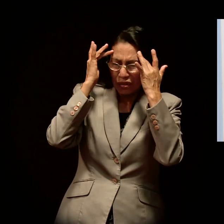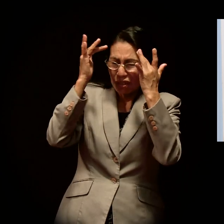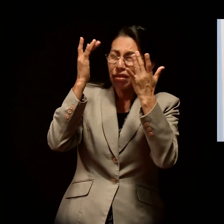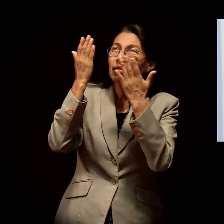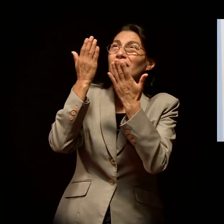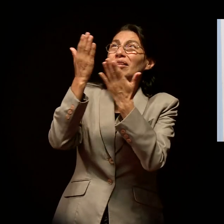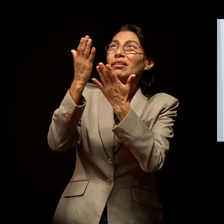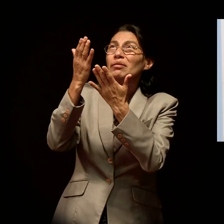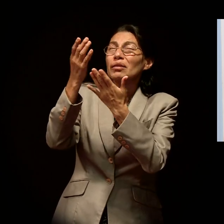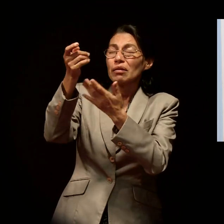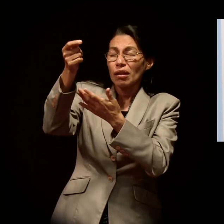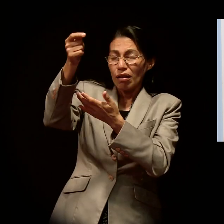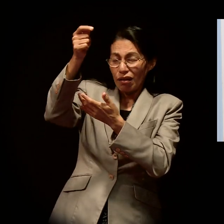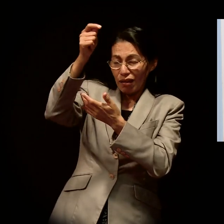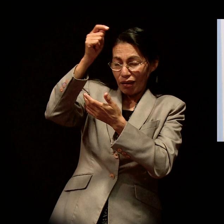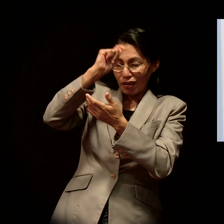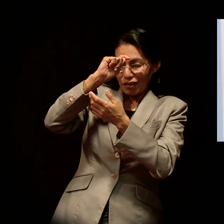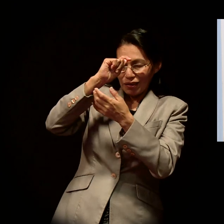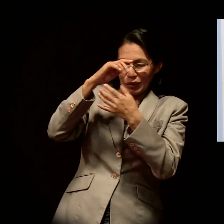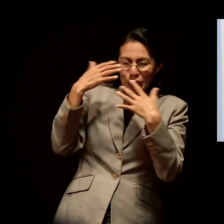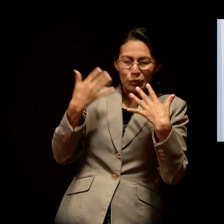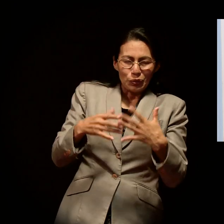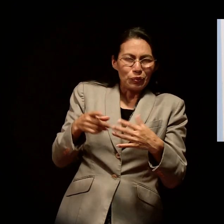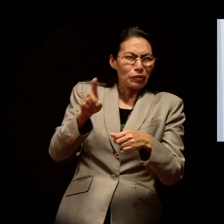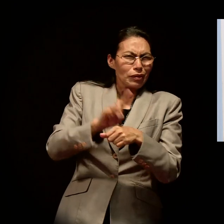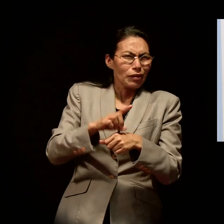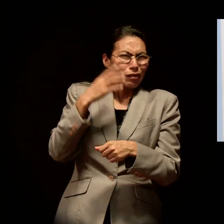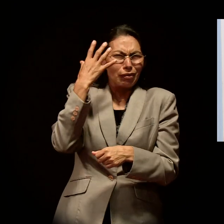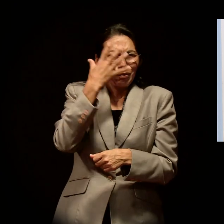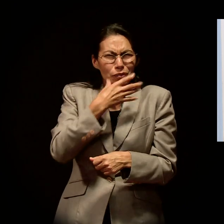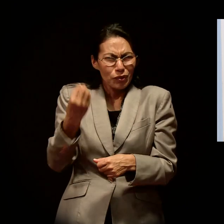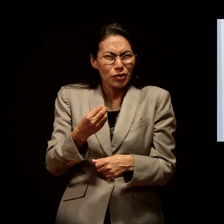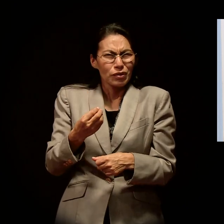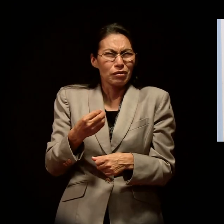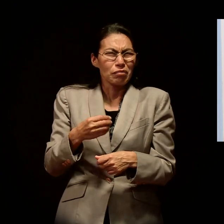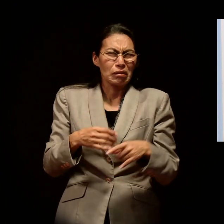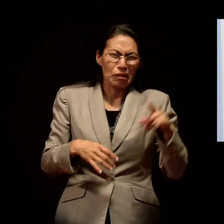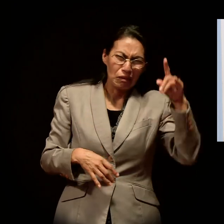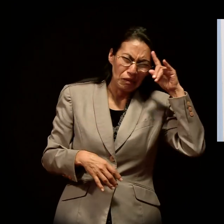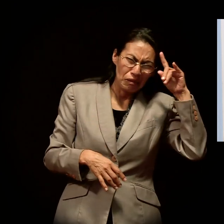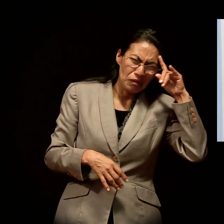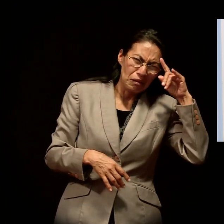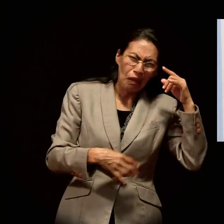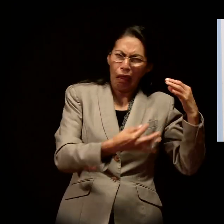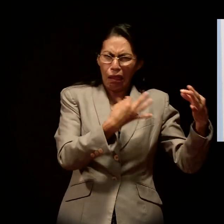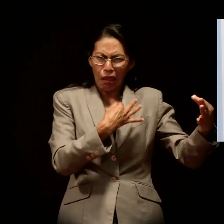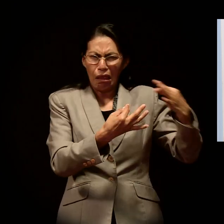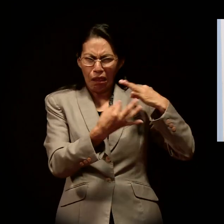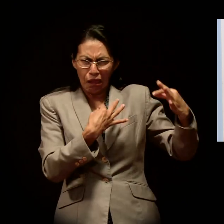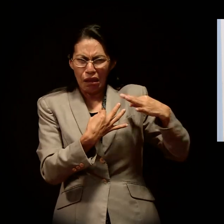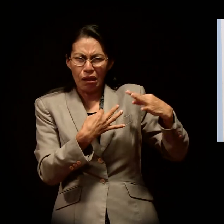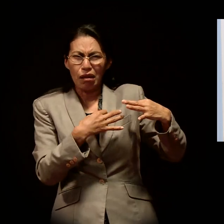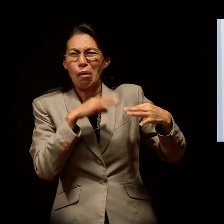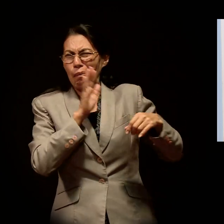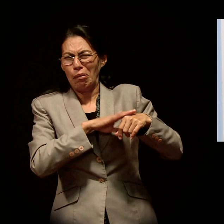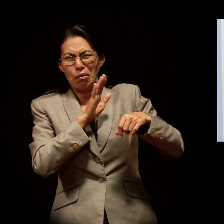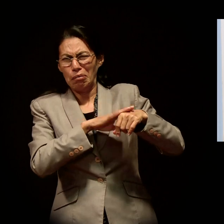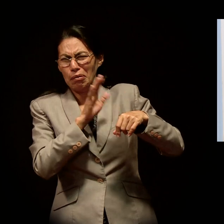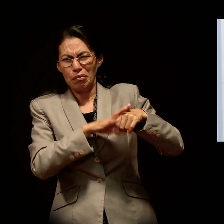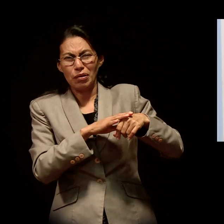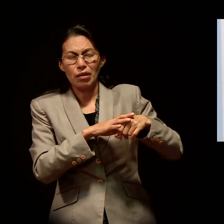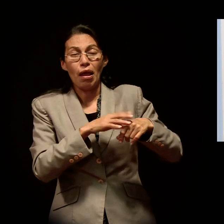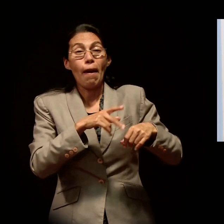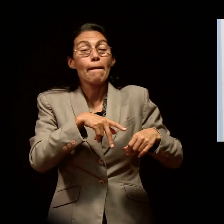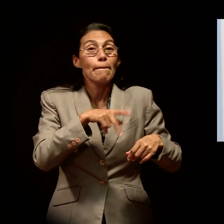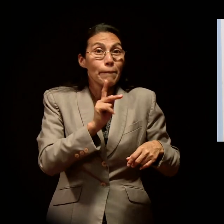diariamente te llena Entonces ese día va a ser un día glorioso no voy a decir que no va a haber trampas del enemigo no haber obstáculos no